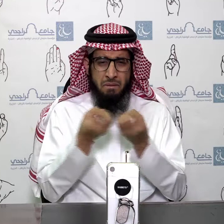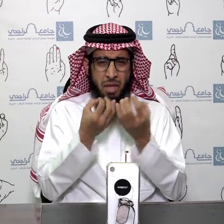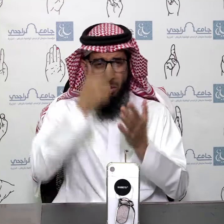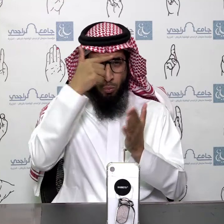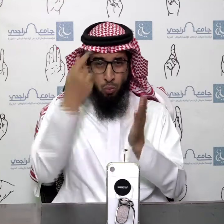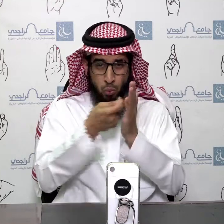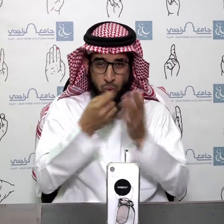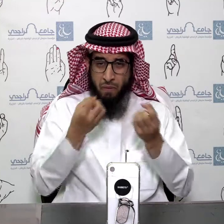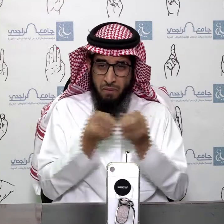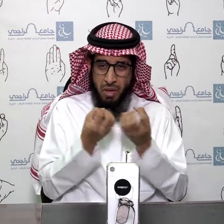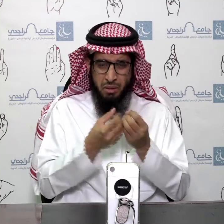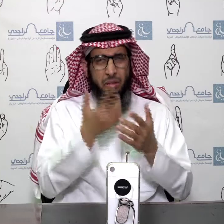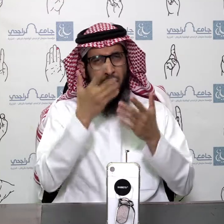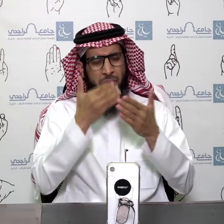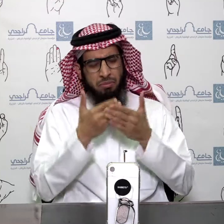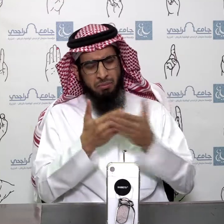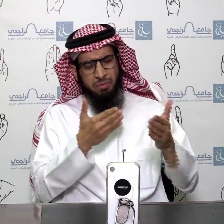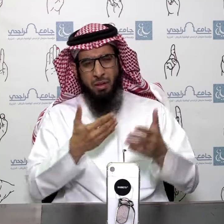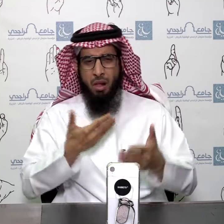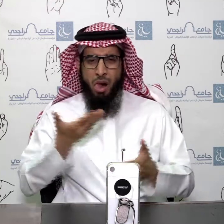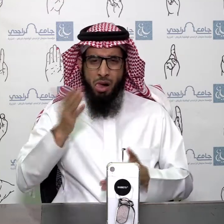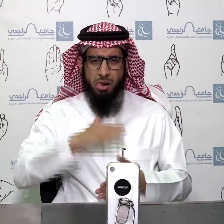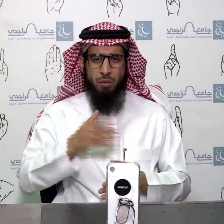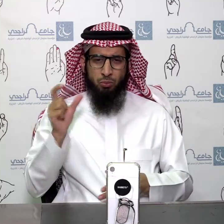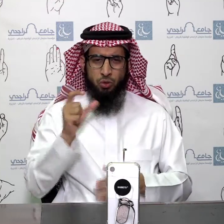يا رب العالمين. اللهم يا حي يا قيوم،